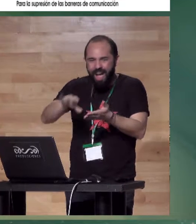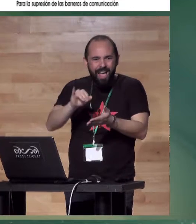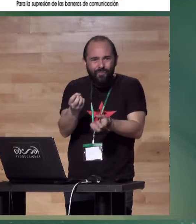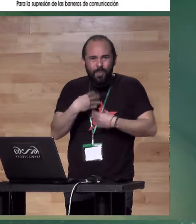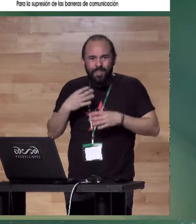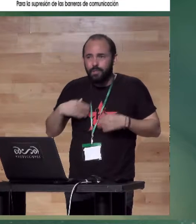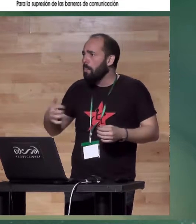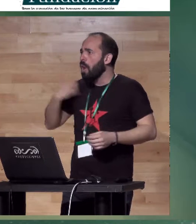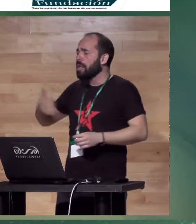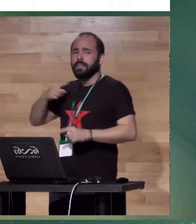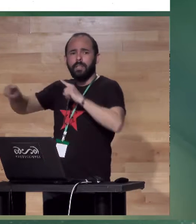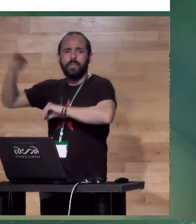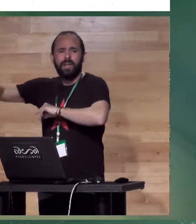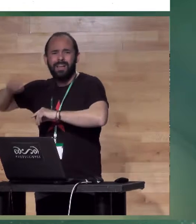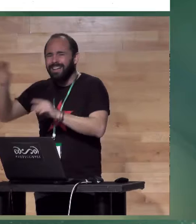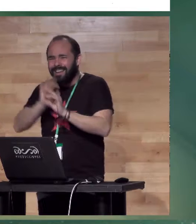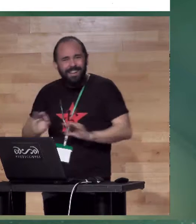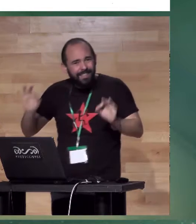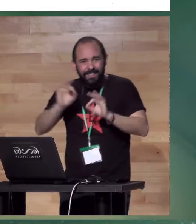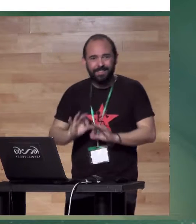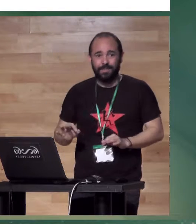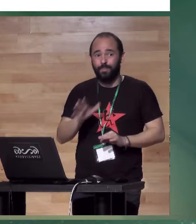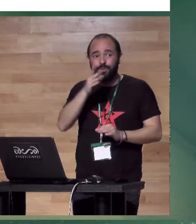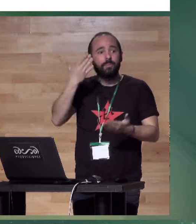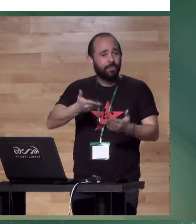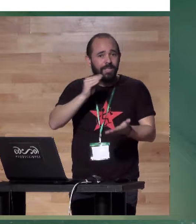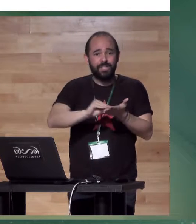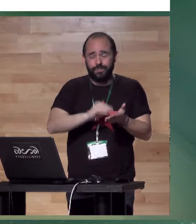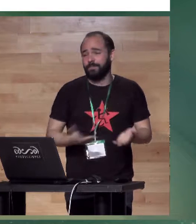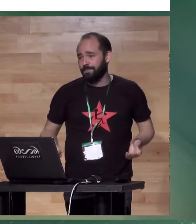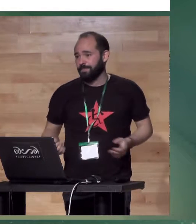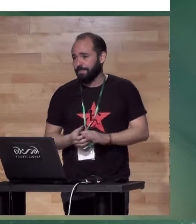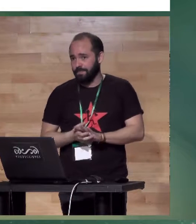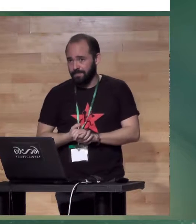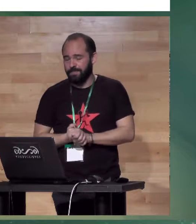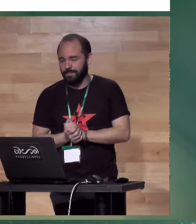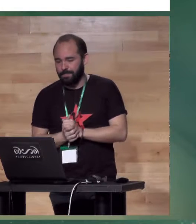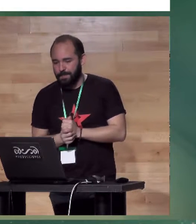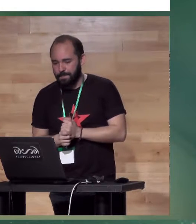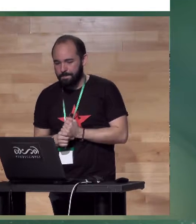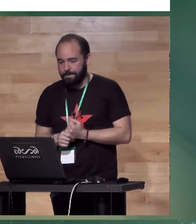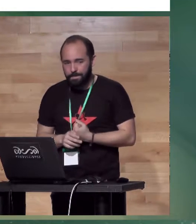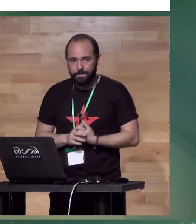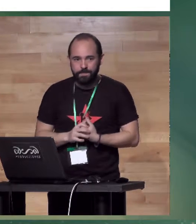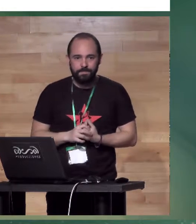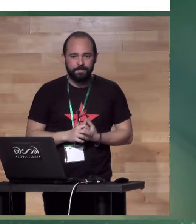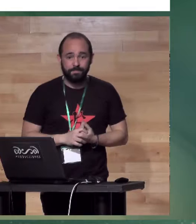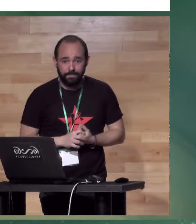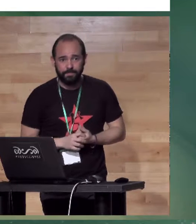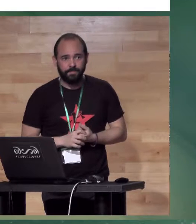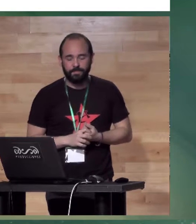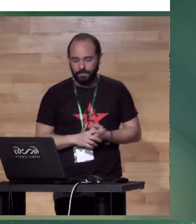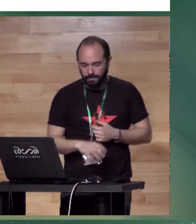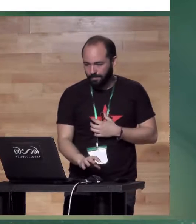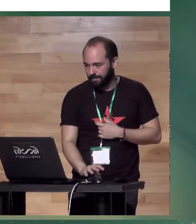decir, o sea, precisamente se pone esto en el guión para no tener que estar molestando continuamente en dirección y que te den todo este tipo de